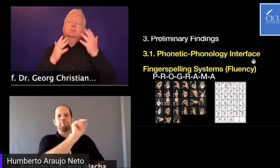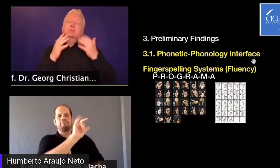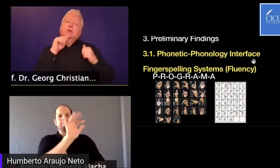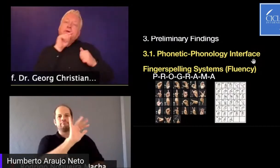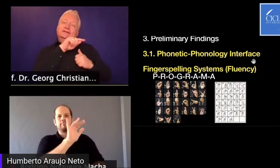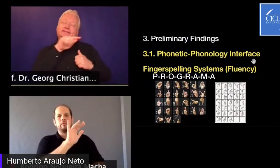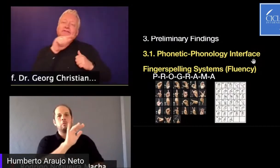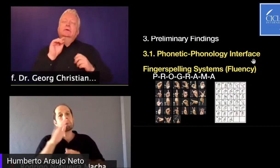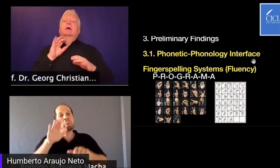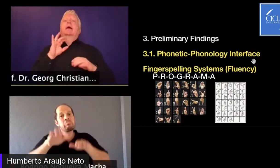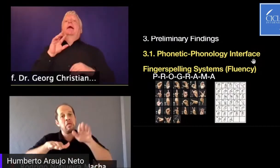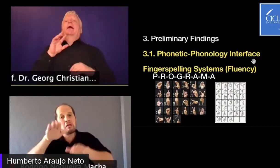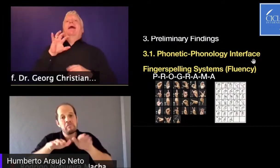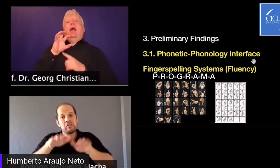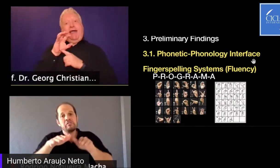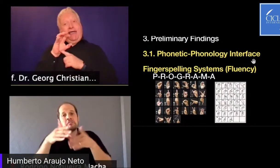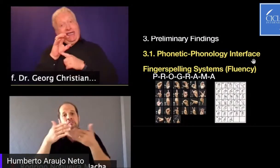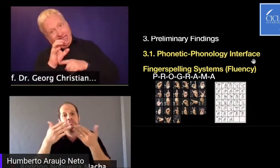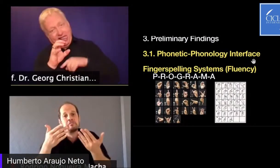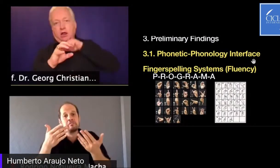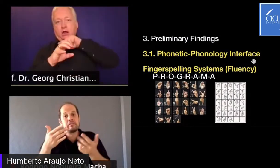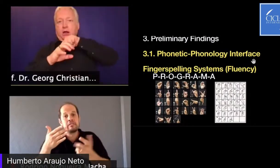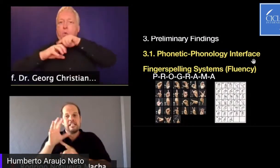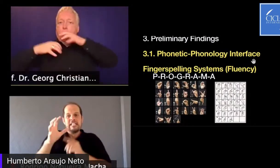a datilologia de cada língua.